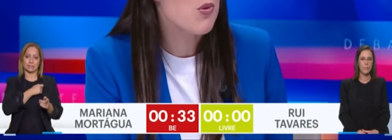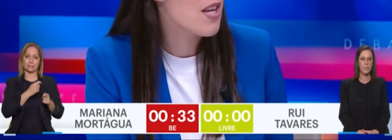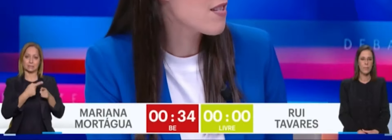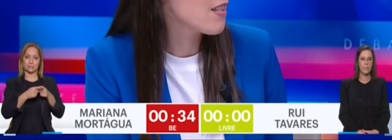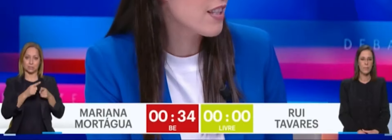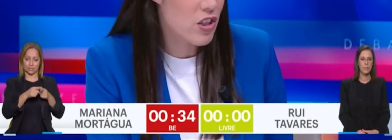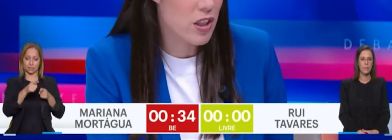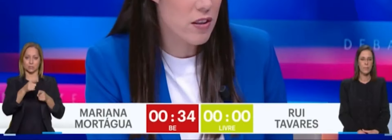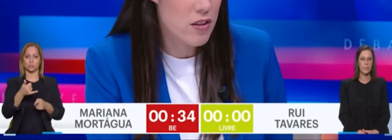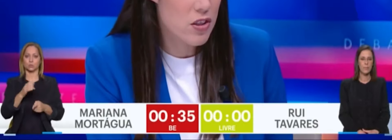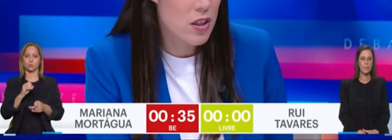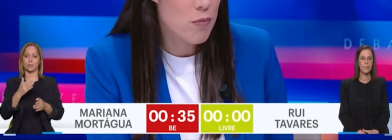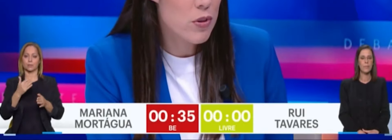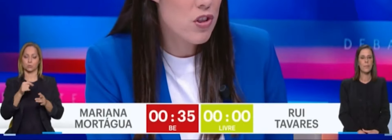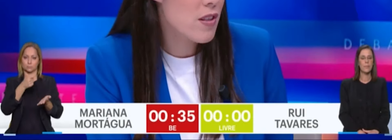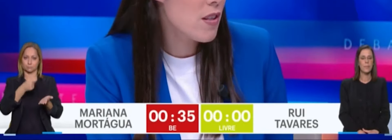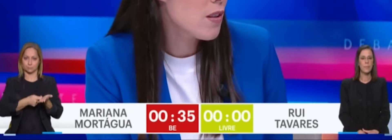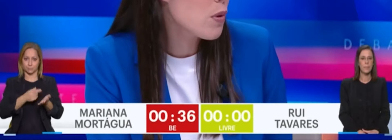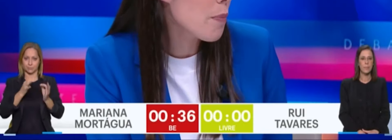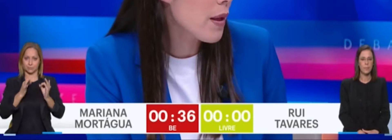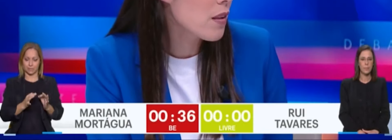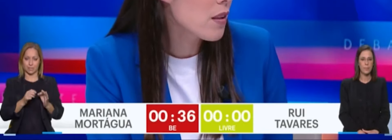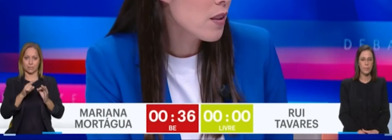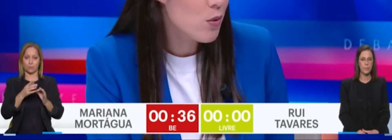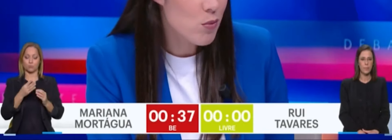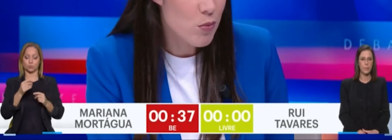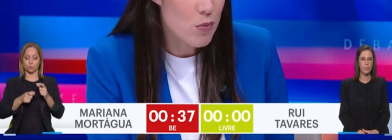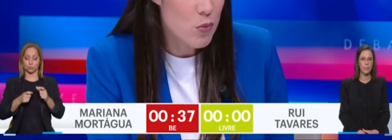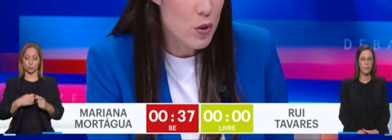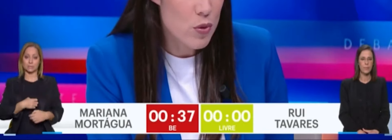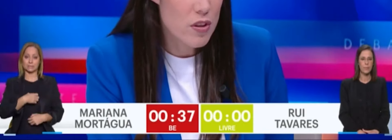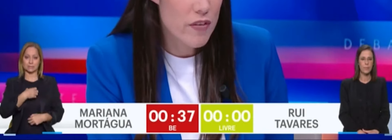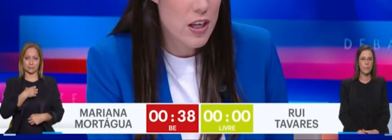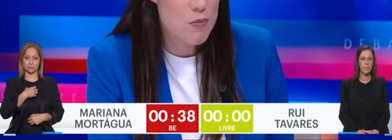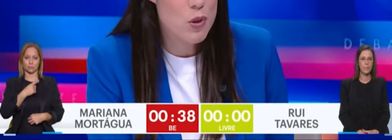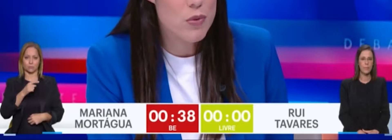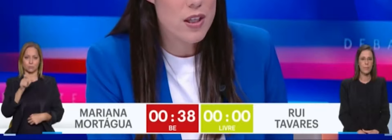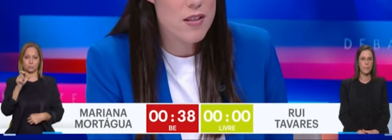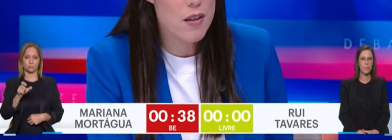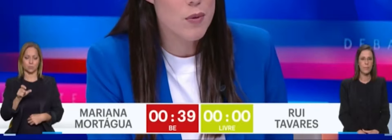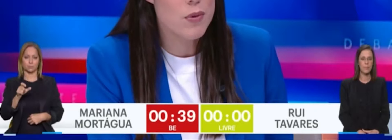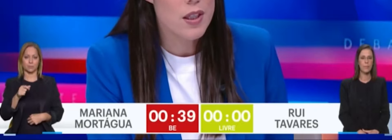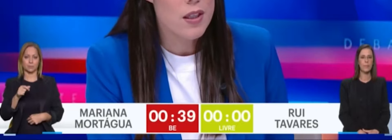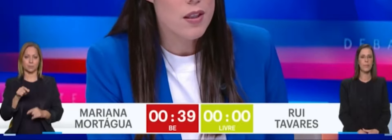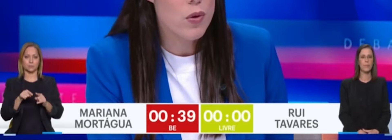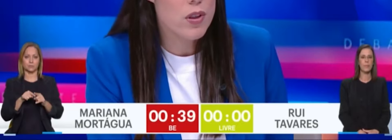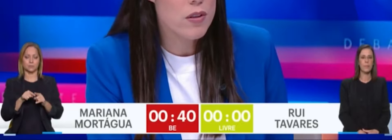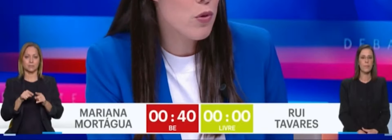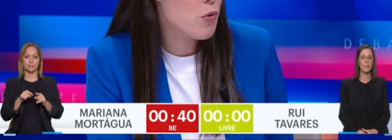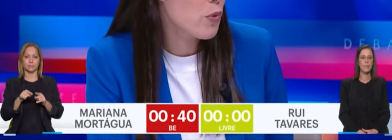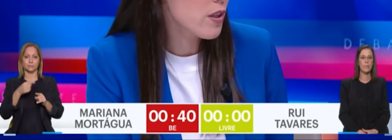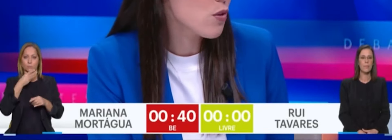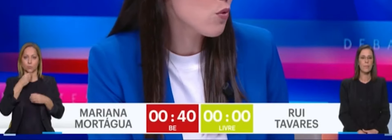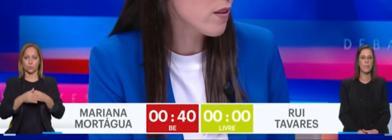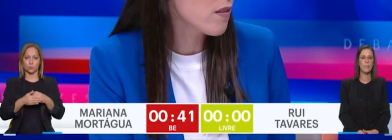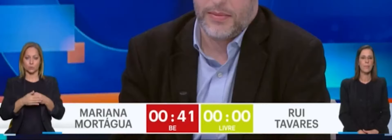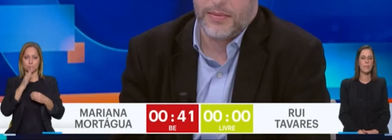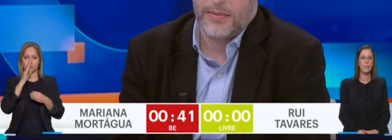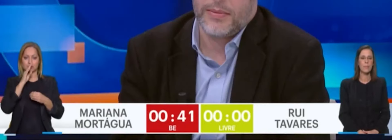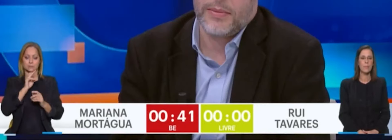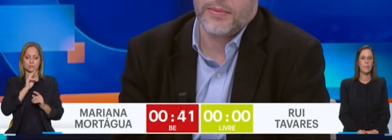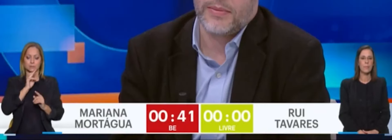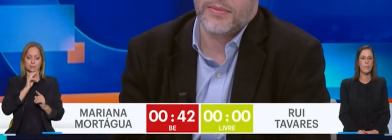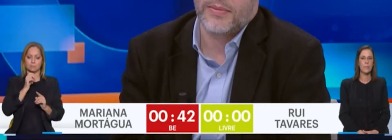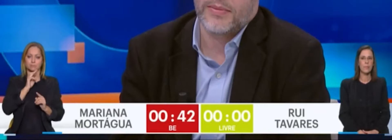toda a gente conhece essa lei das rendas muita gente a sentiu na pele um um idoso que f fasse uma comunicação aou que não respondesse durante